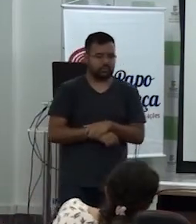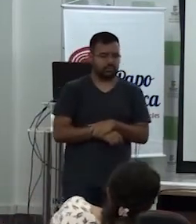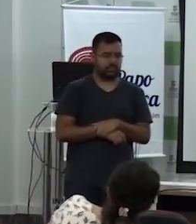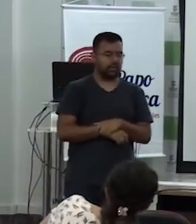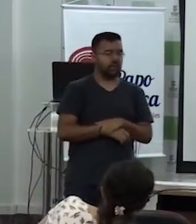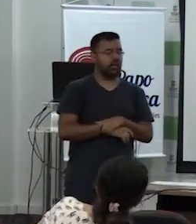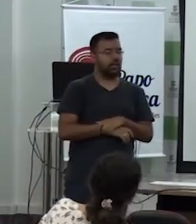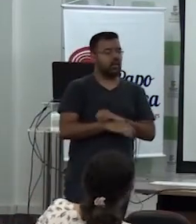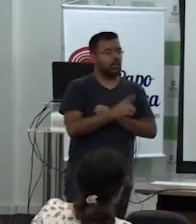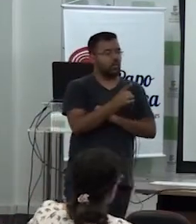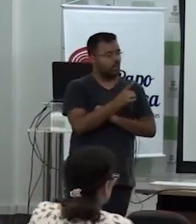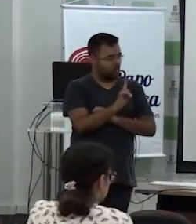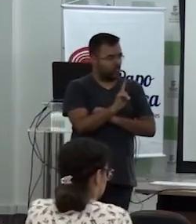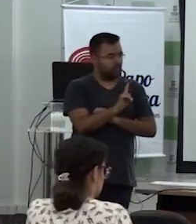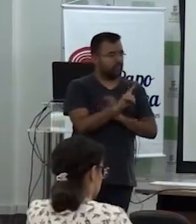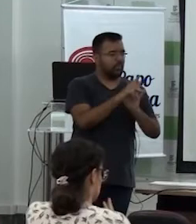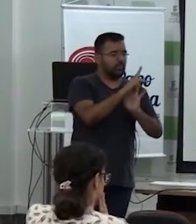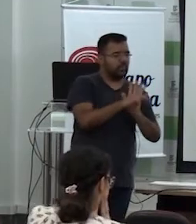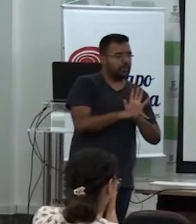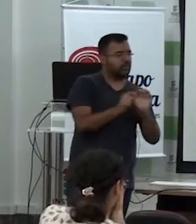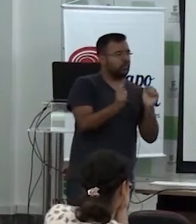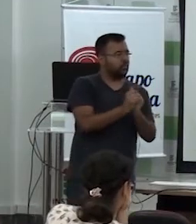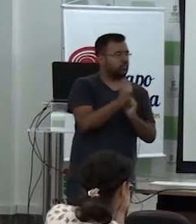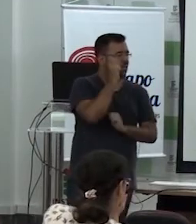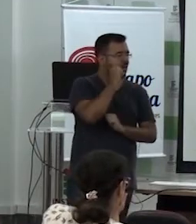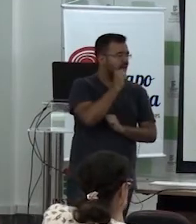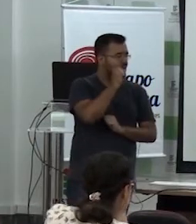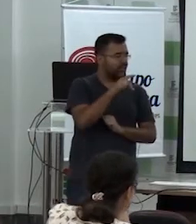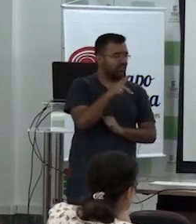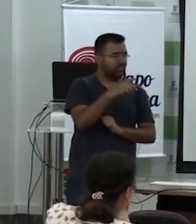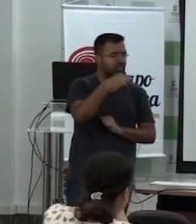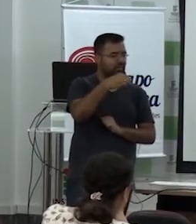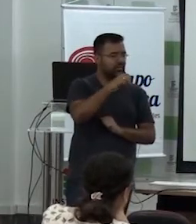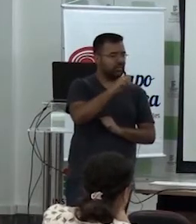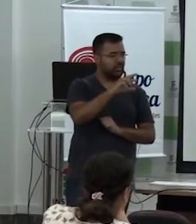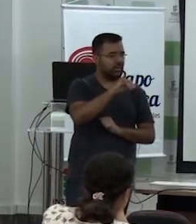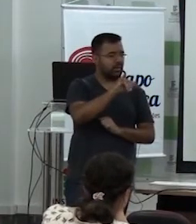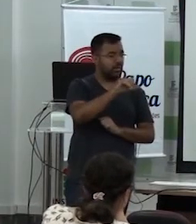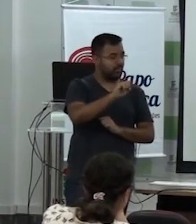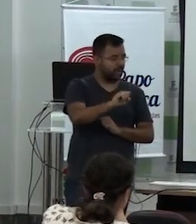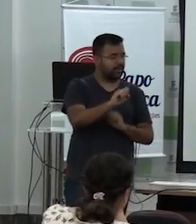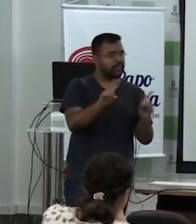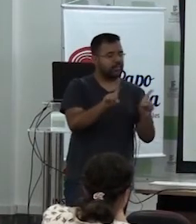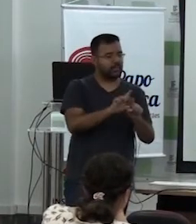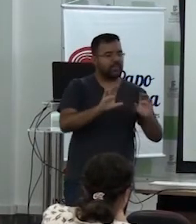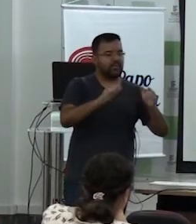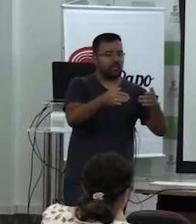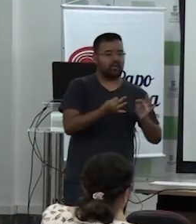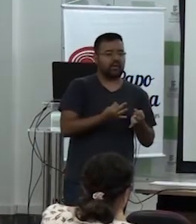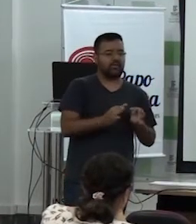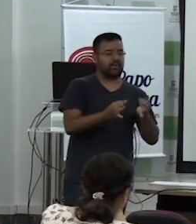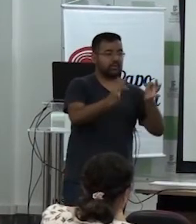Esse último aí, a gente também parceria ali com a professora Marisa. A gente também está levando tecnologias e metodologias de apoio ao ensino,